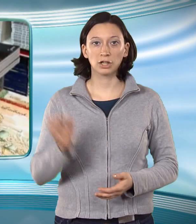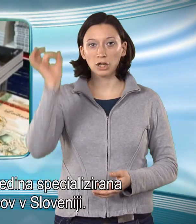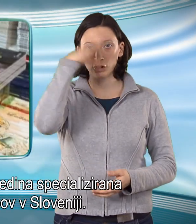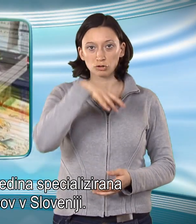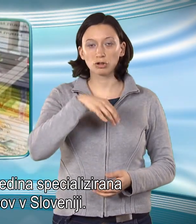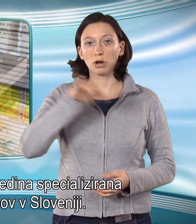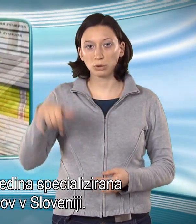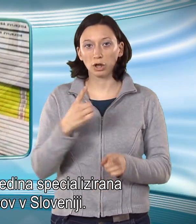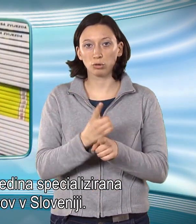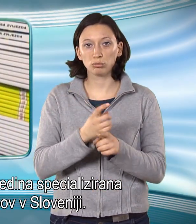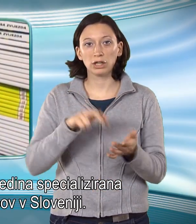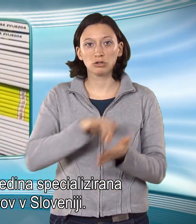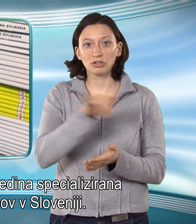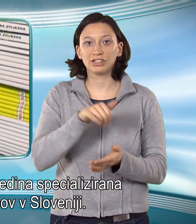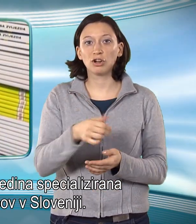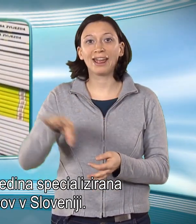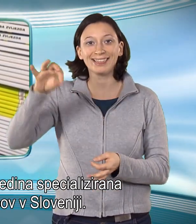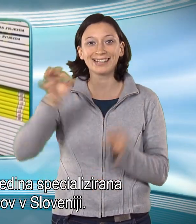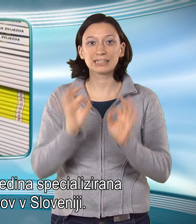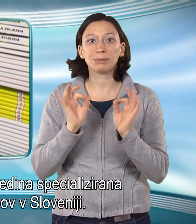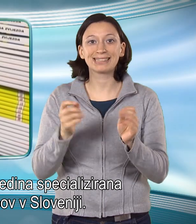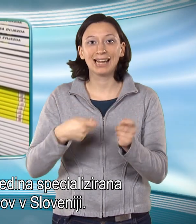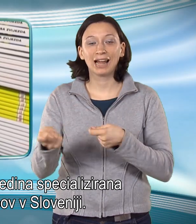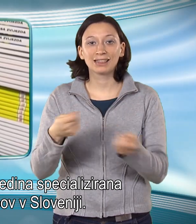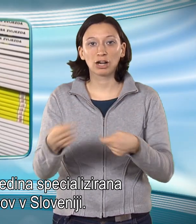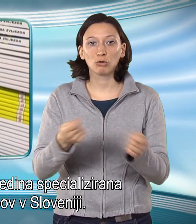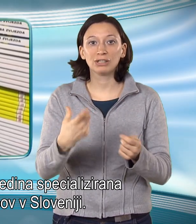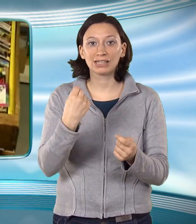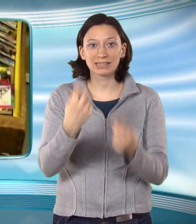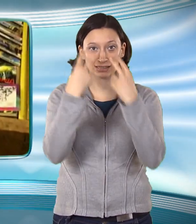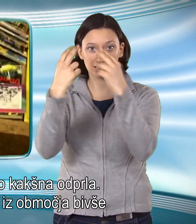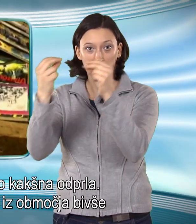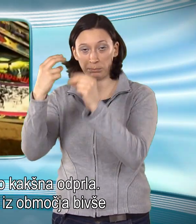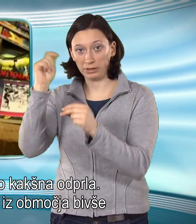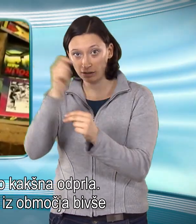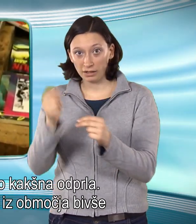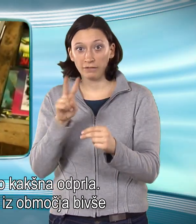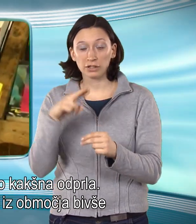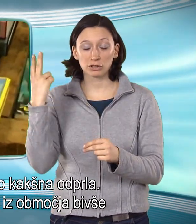Žal je tudi še vedno edina specializirana trgovina s stripi v Sloveniji. Upam, da se bo še kaj odprlo kje.